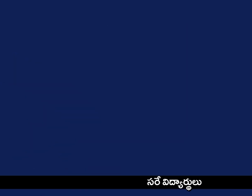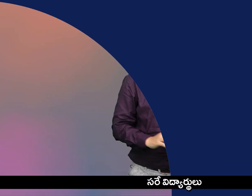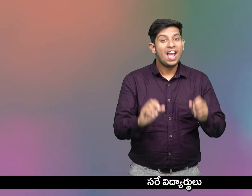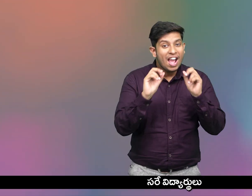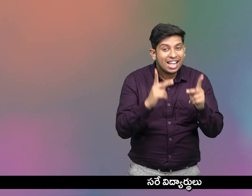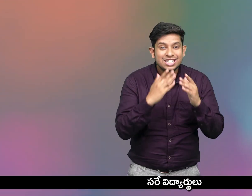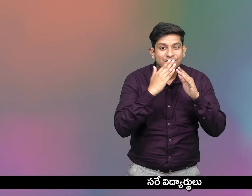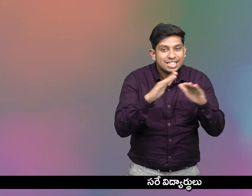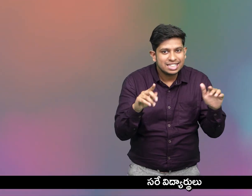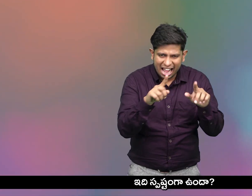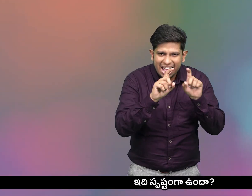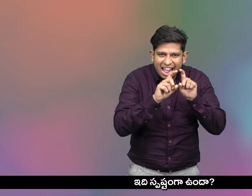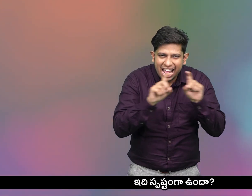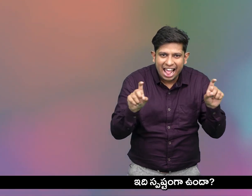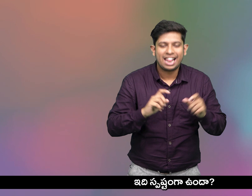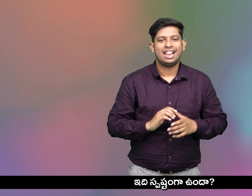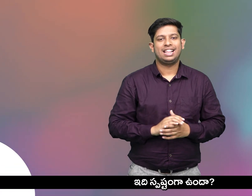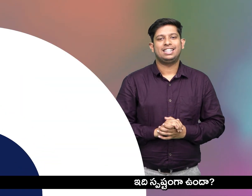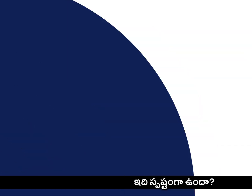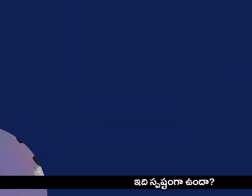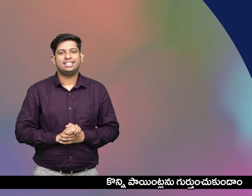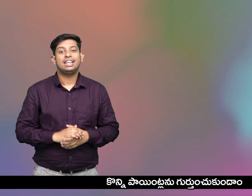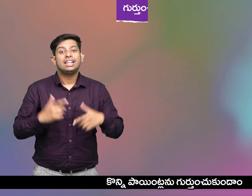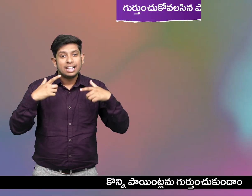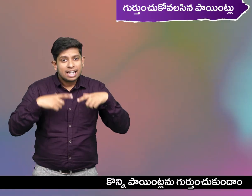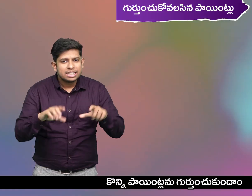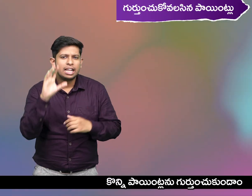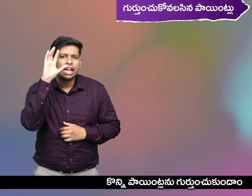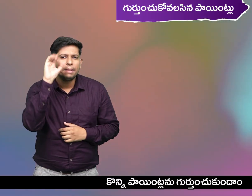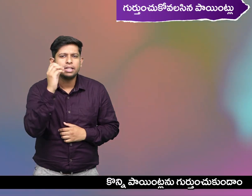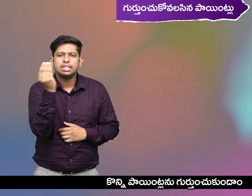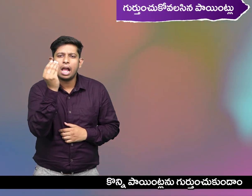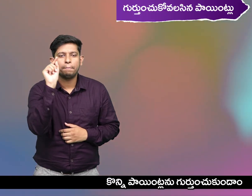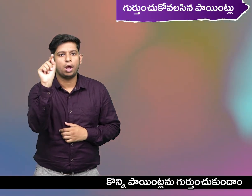సరే విద్యార్థులు, ఇది స్పష్టంగా ఉందా? కొన్ని పాయింట్లను గుర్తుంచుకుందాం.